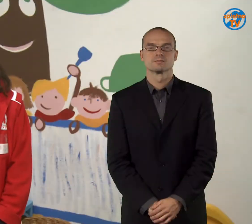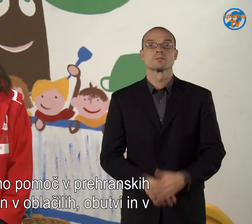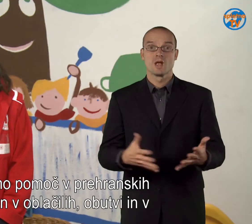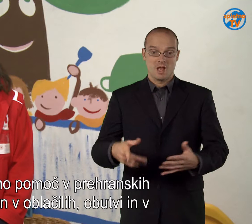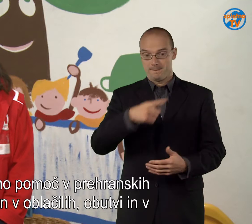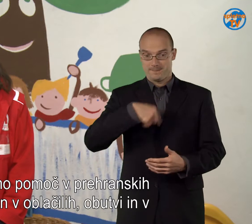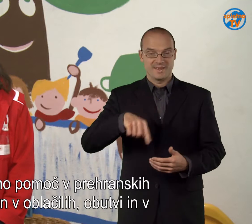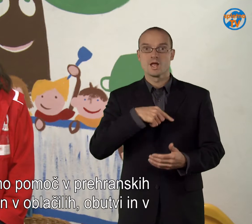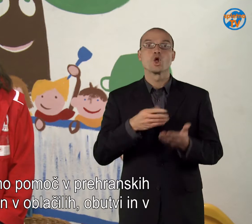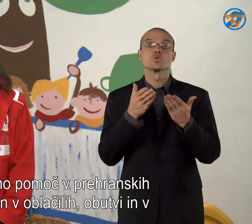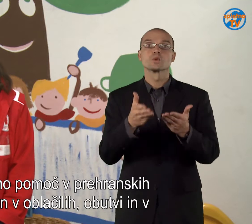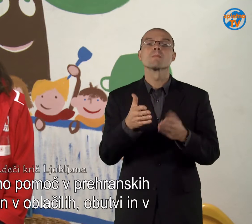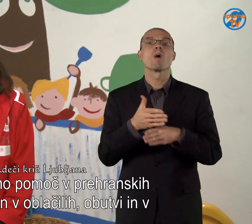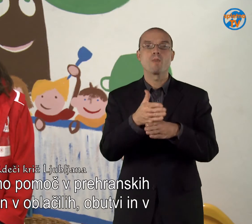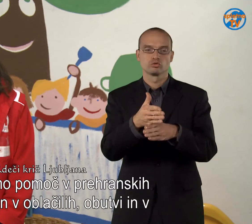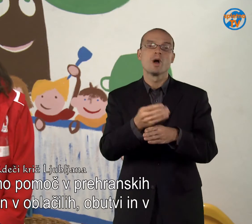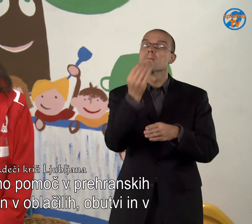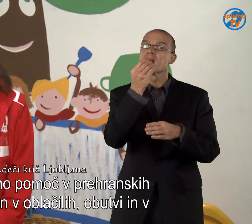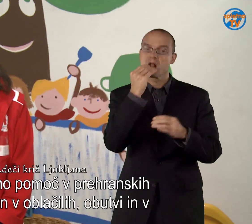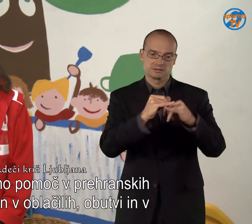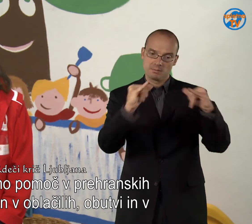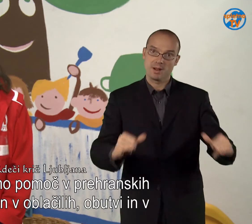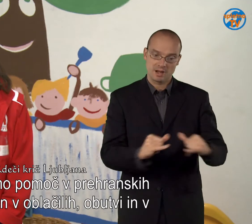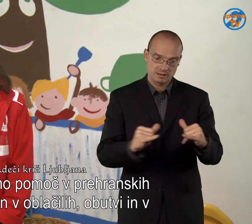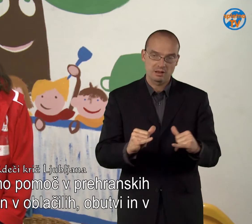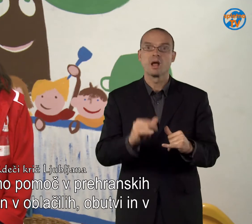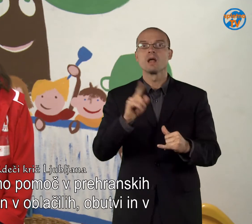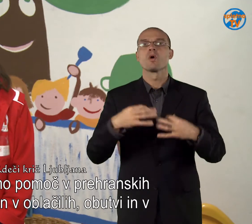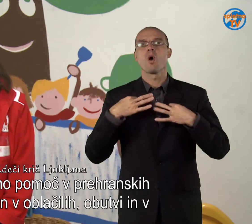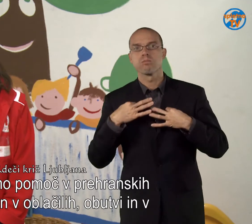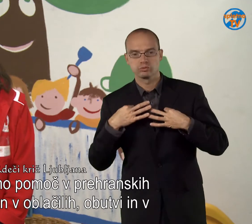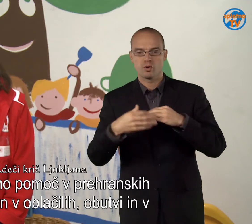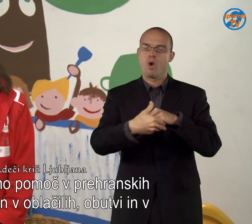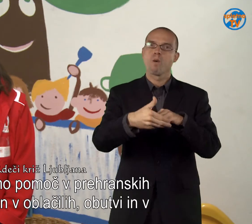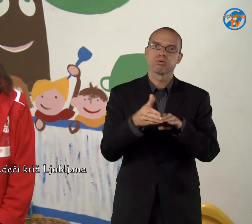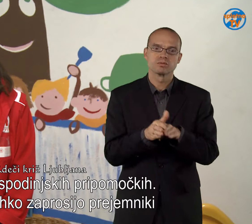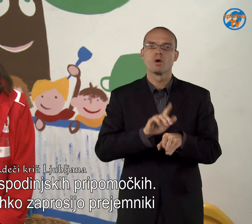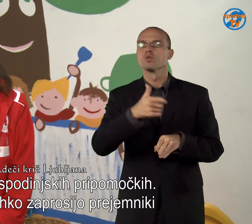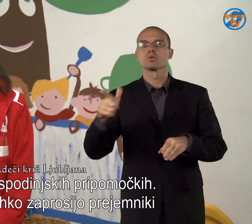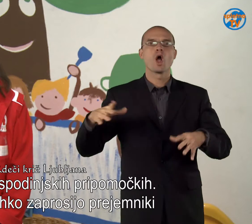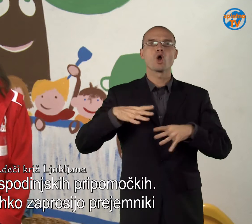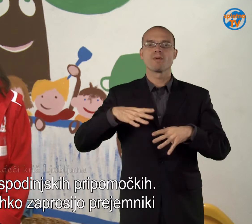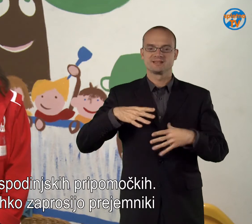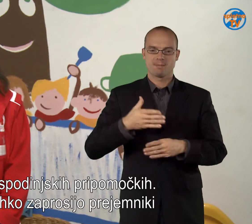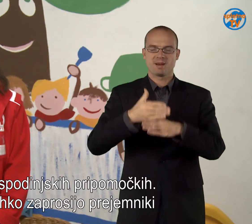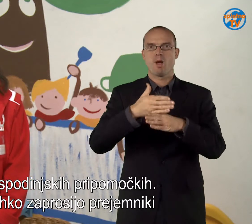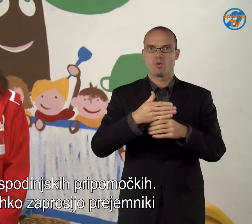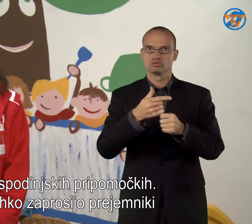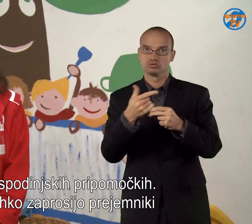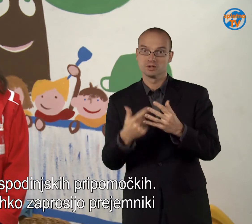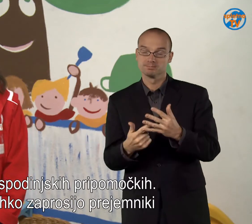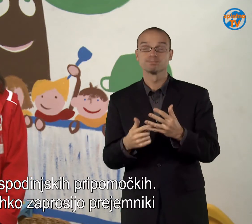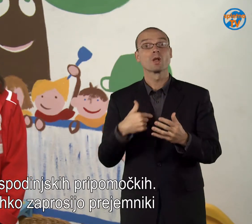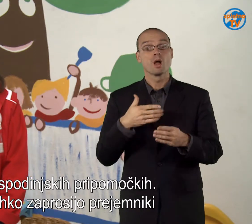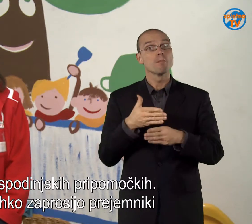Mi nudimo pomoč v prehranskih izdelkih in pa v oblačilih, obutvi in drugih gospodinjskih pripomočkih.